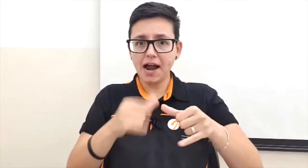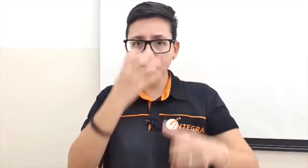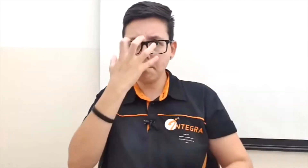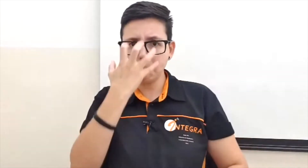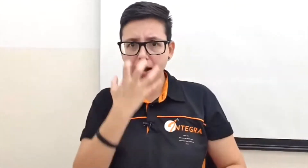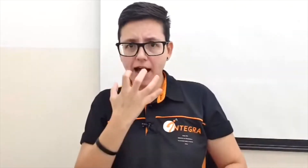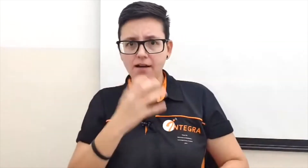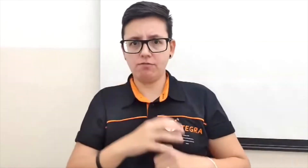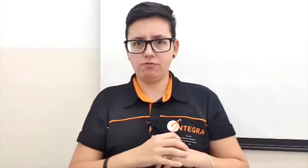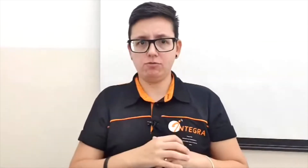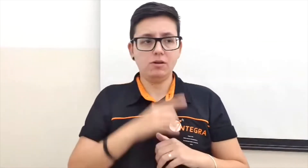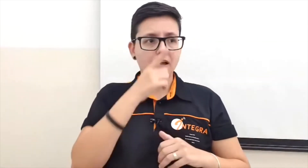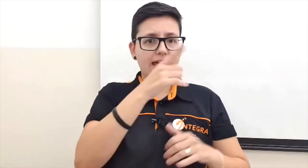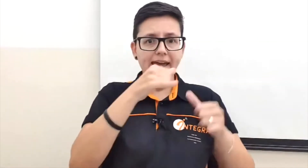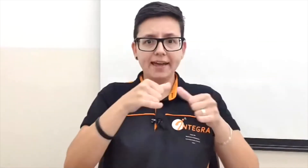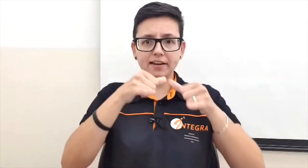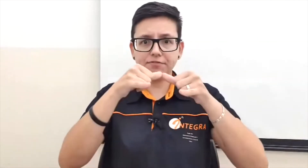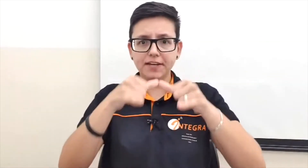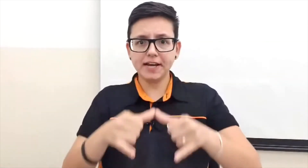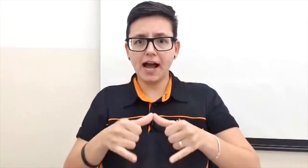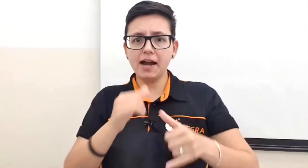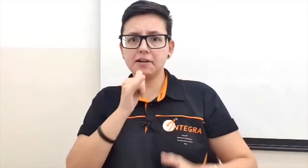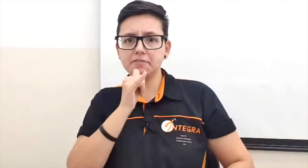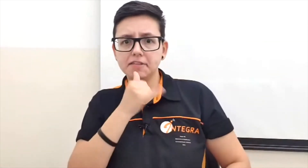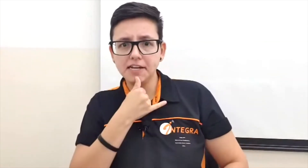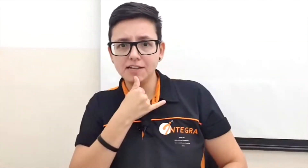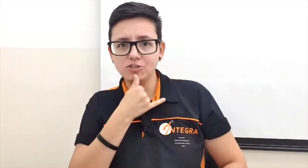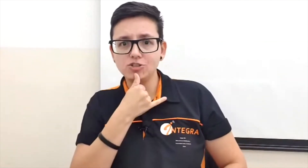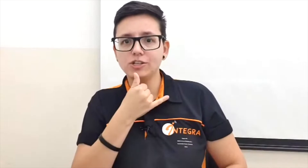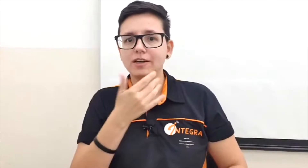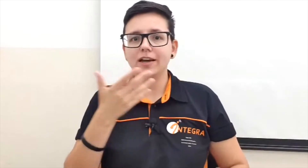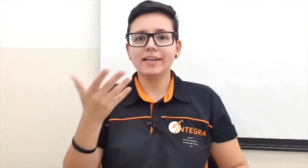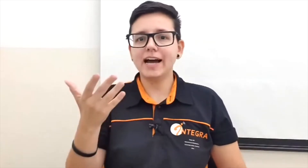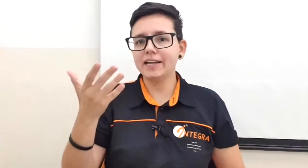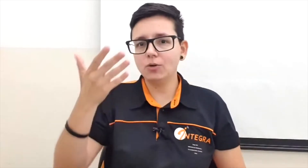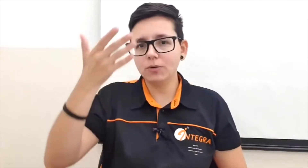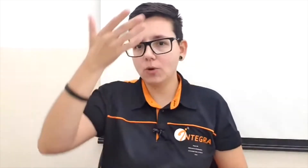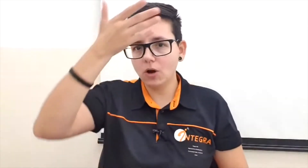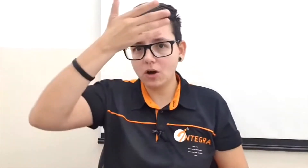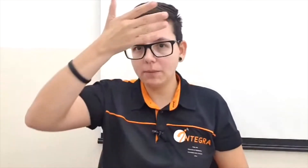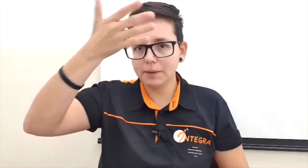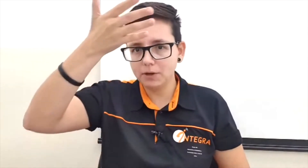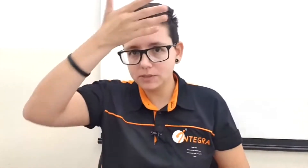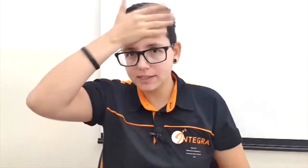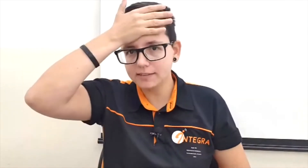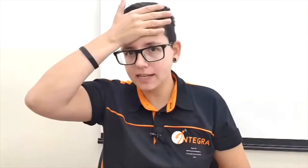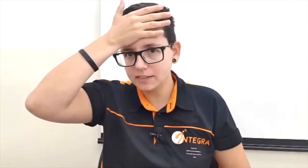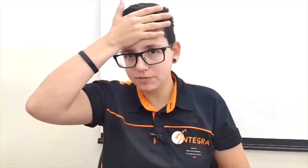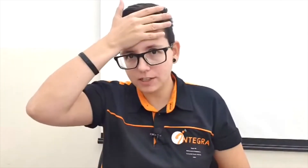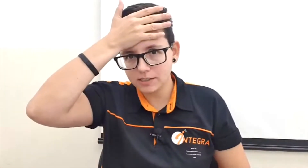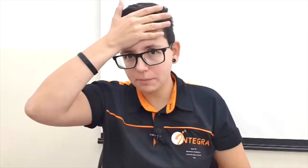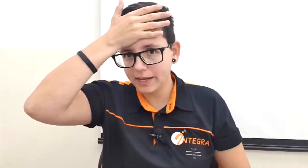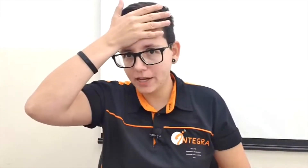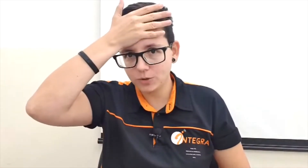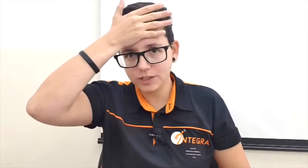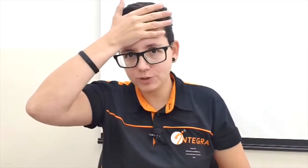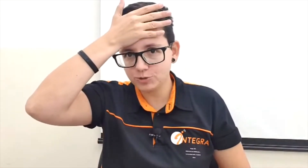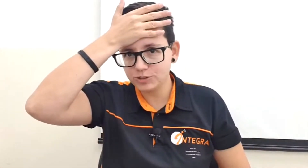ficar bravo, ele ficar triste. E aí eu coloco a minha mão assim na testa e falo assim, meu Deus do